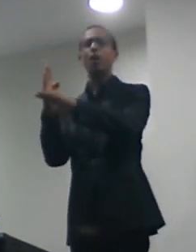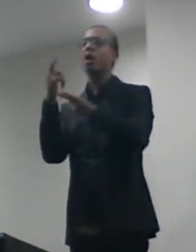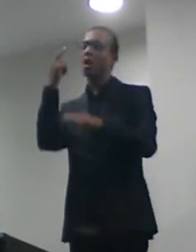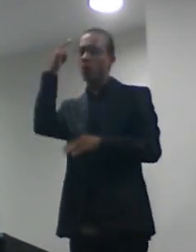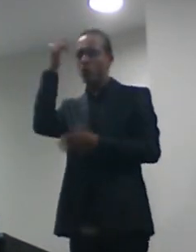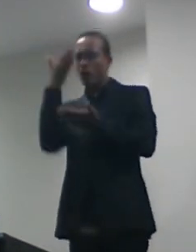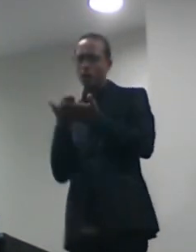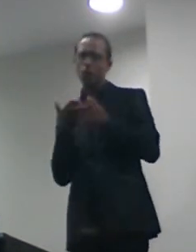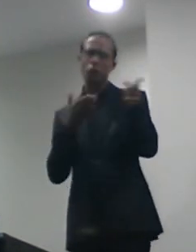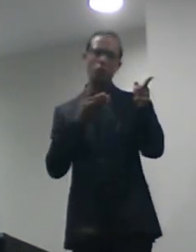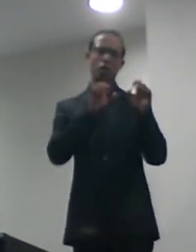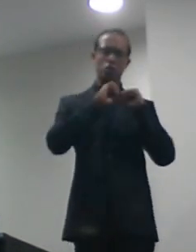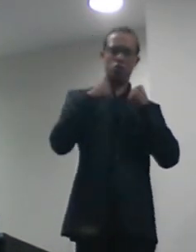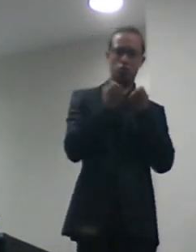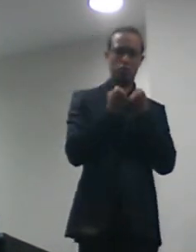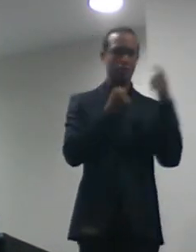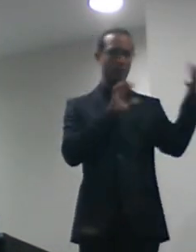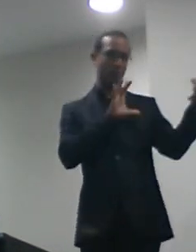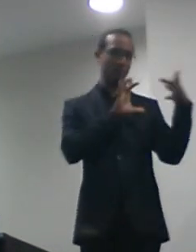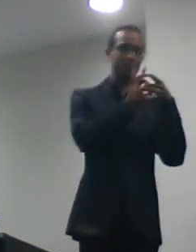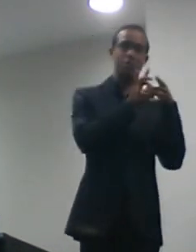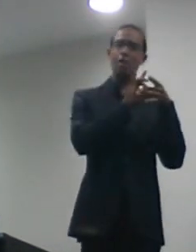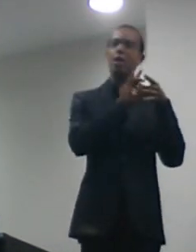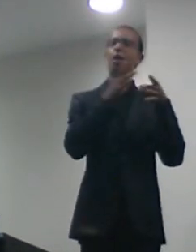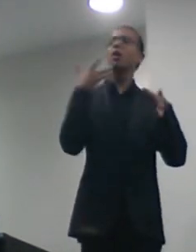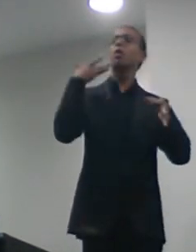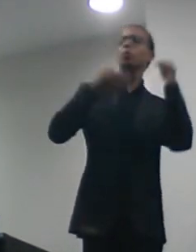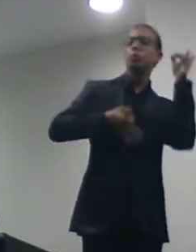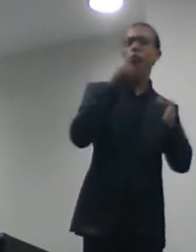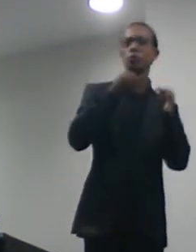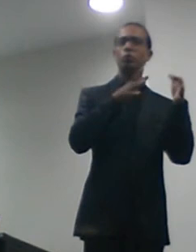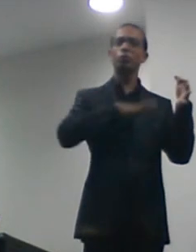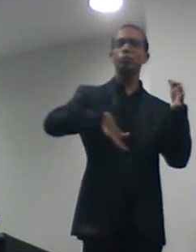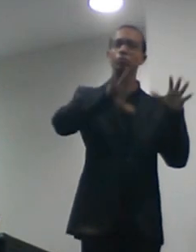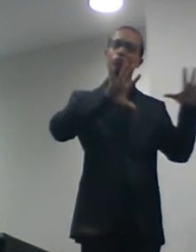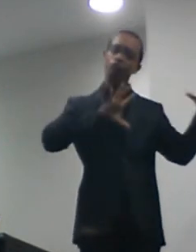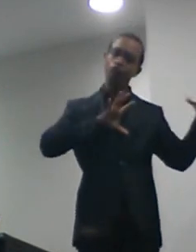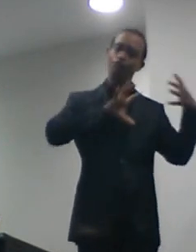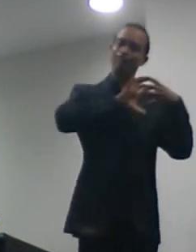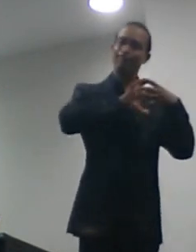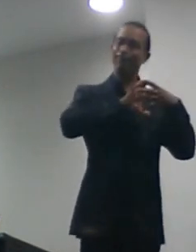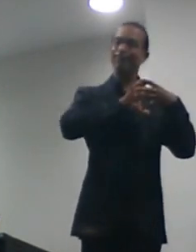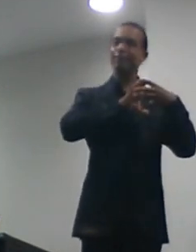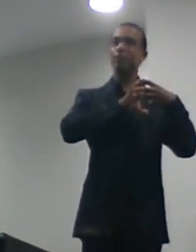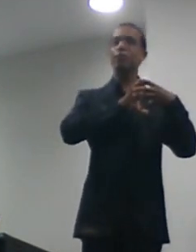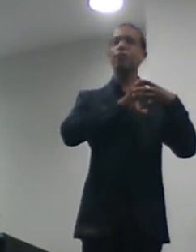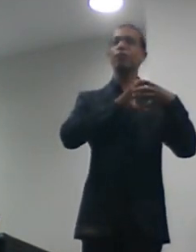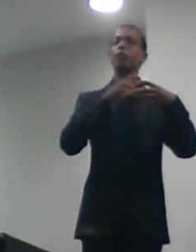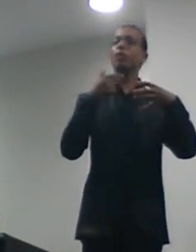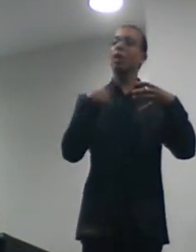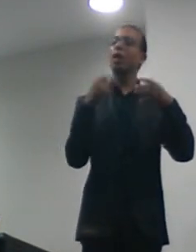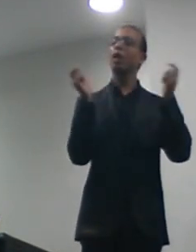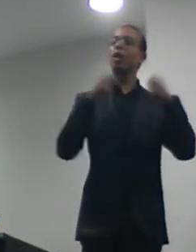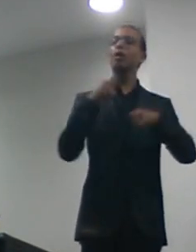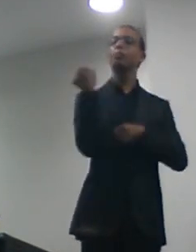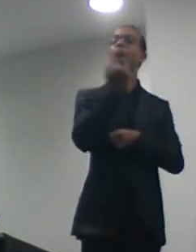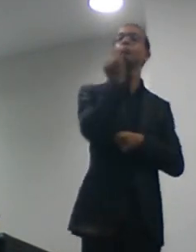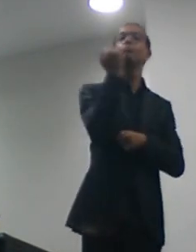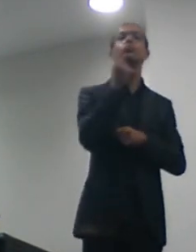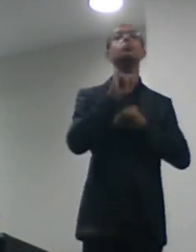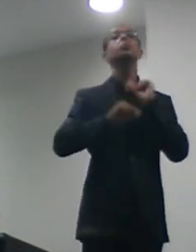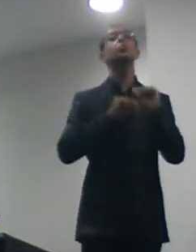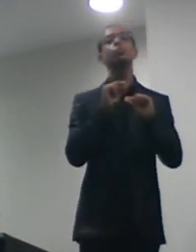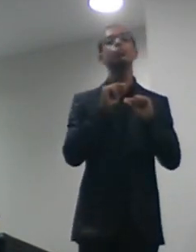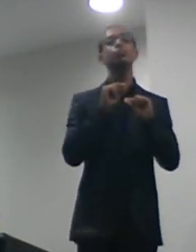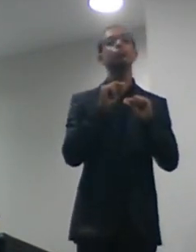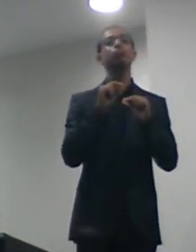toda a sociedade, com o próprio magistrado, que é clássico dos magistrados, eles possam estar juntos, fazer uma coisa muito importante para a sociedade.